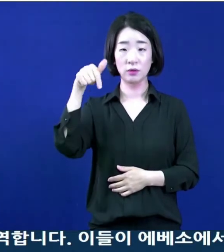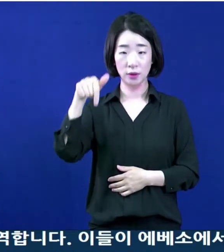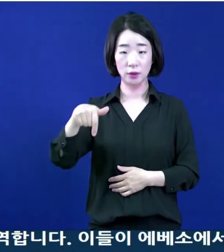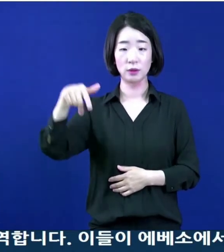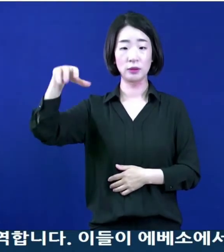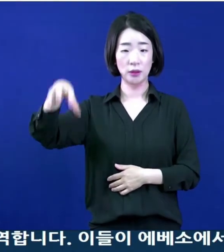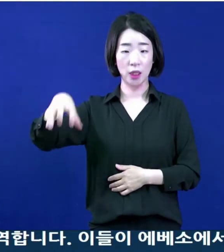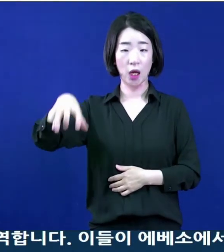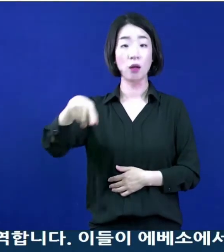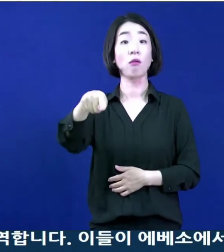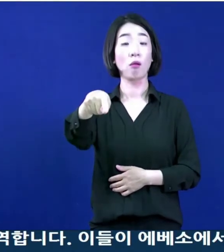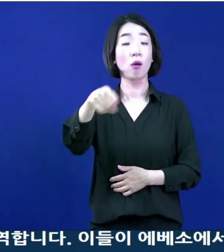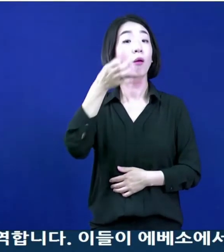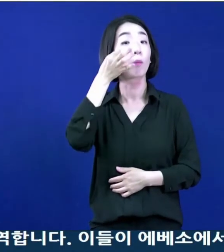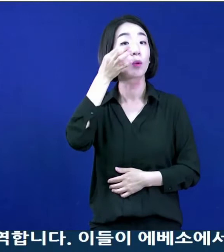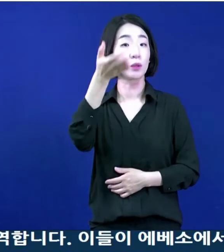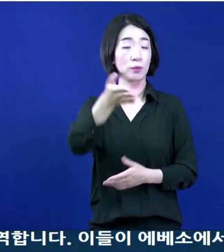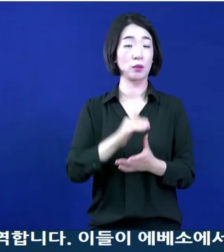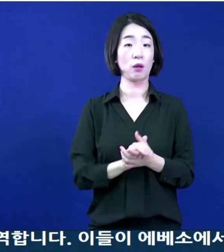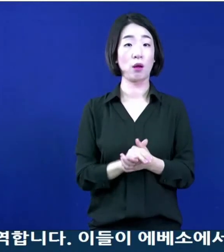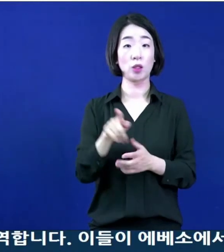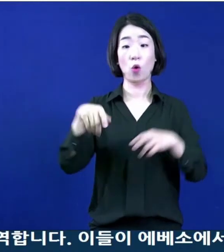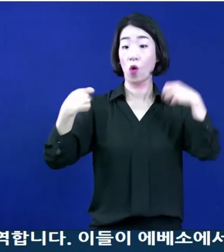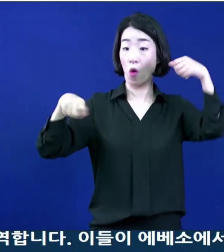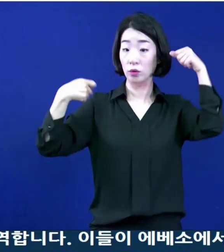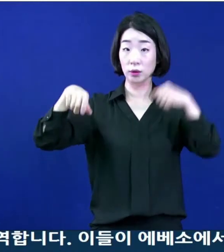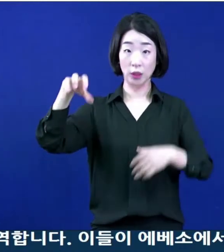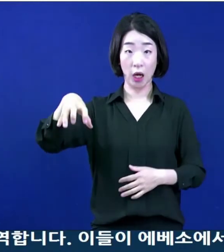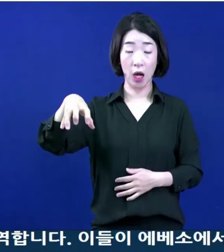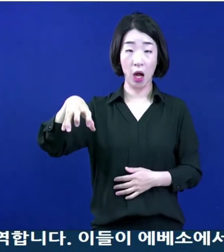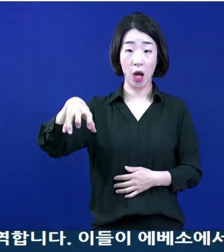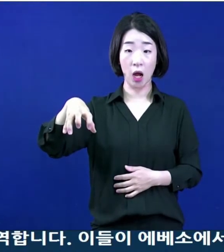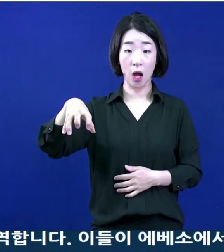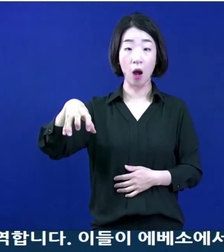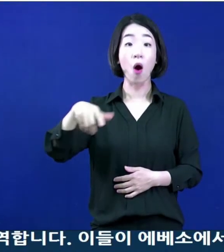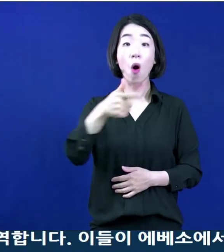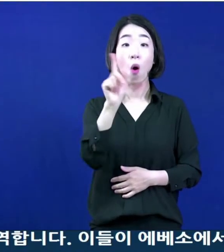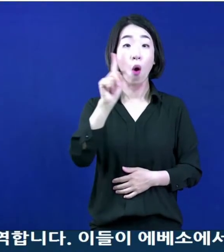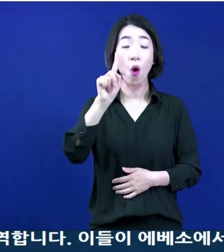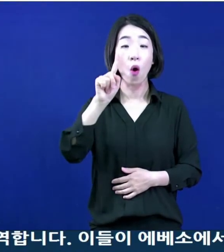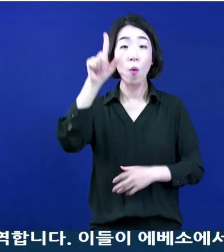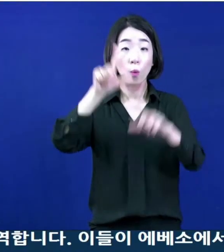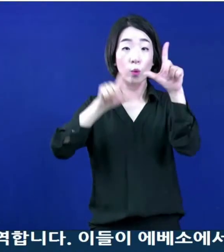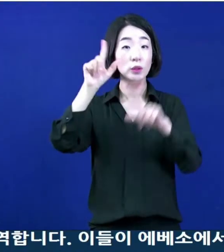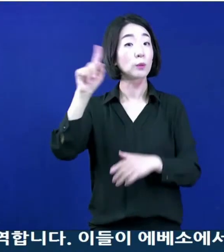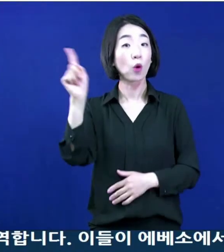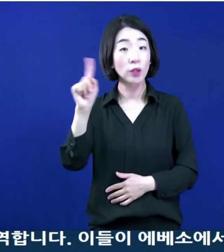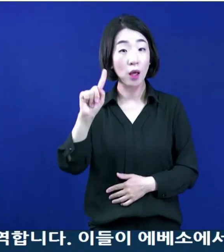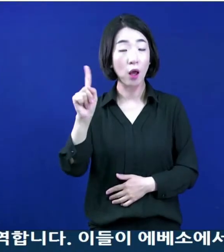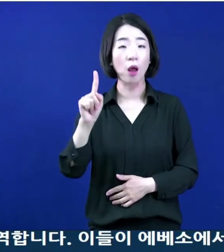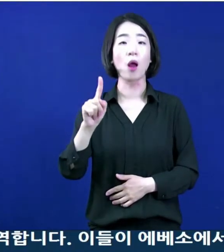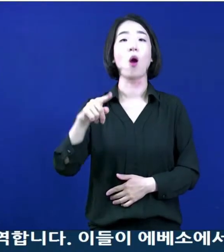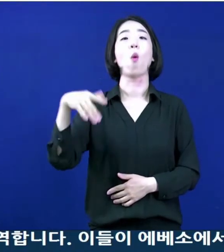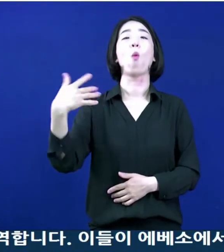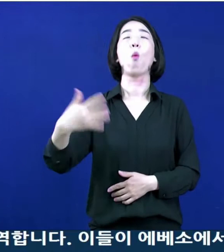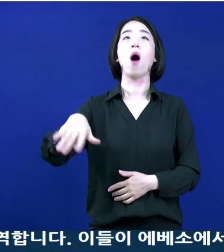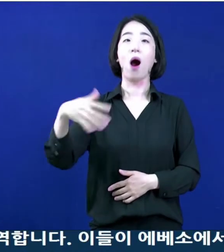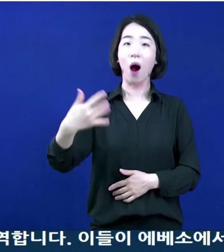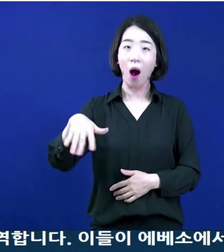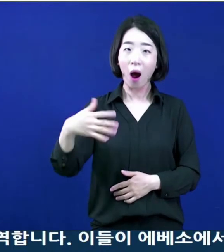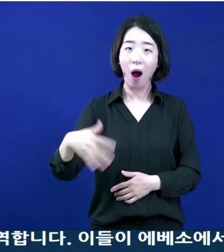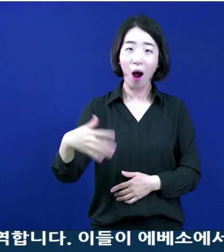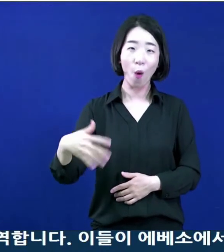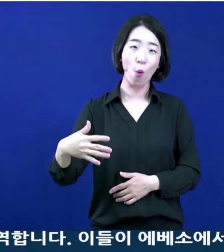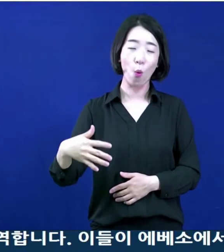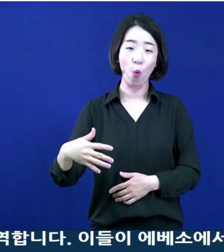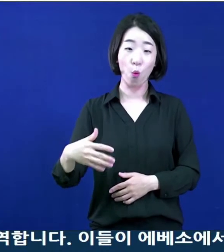봅니다. 이게 연극장이래요. 얼마 어때요, 여러분? 와죠, 와.